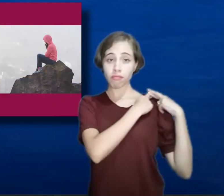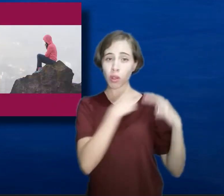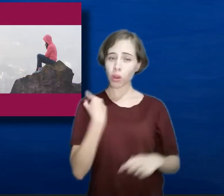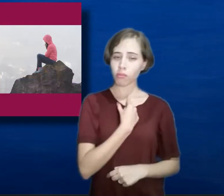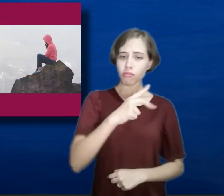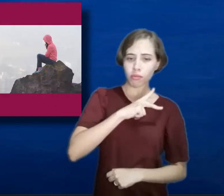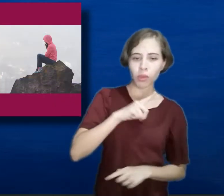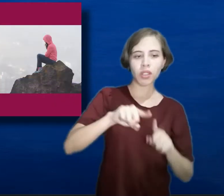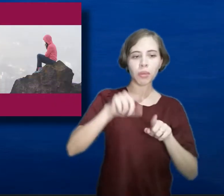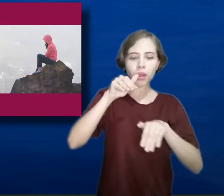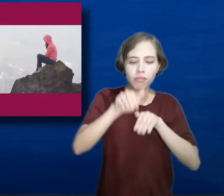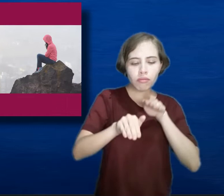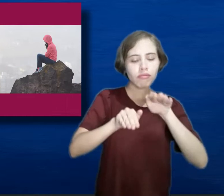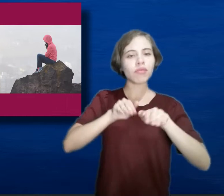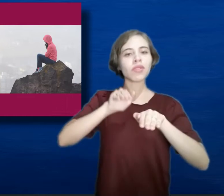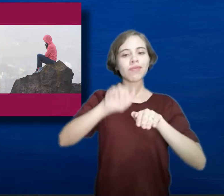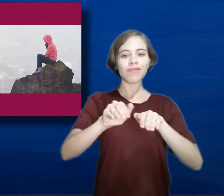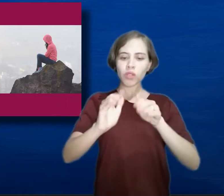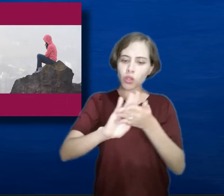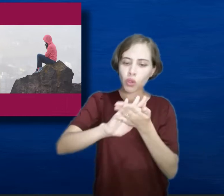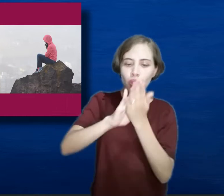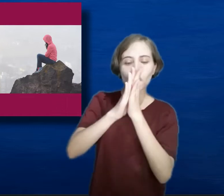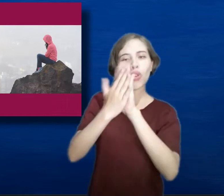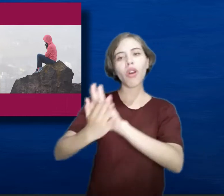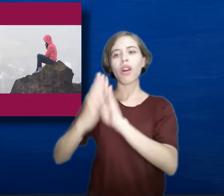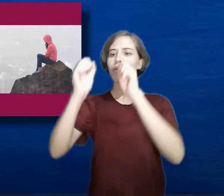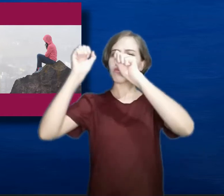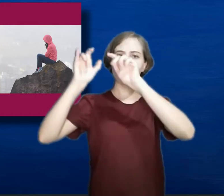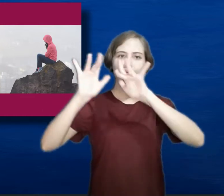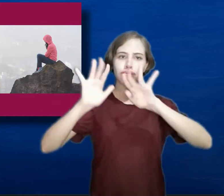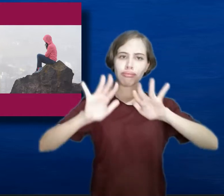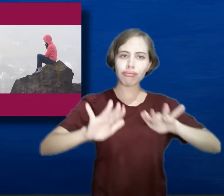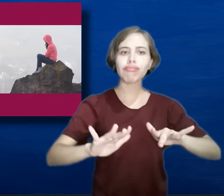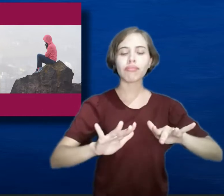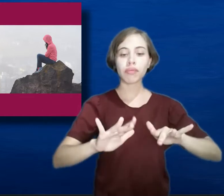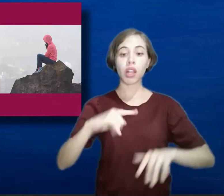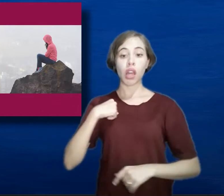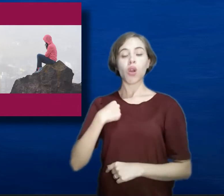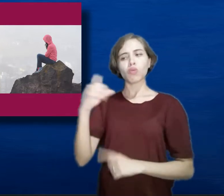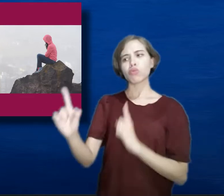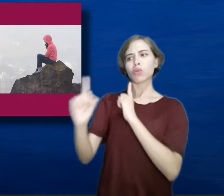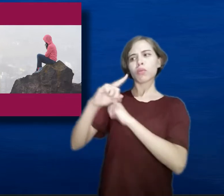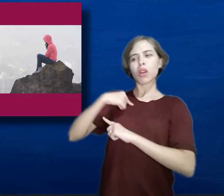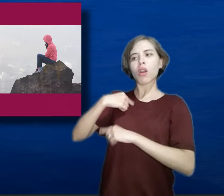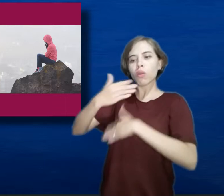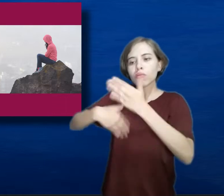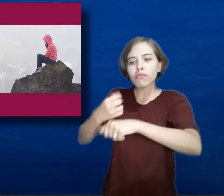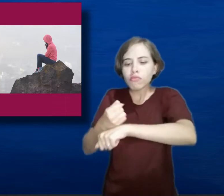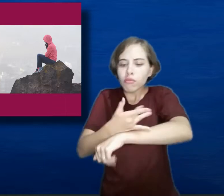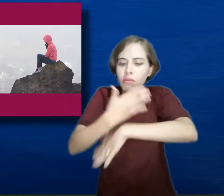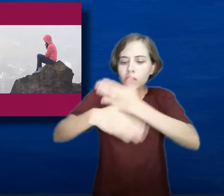Temos responsabilidade para conosco mesmo e, passo a passo em nossa vida, isso será uma